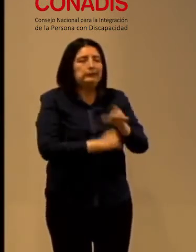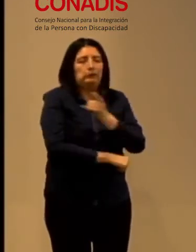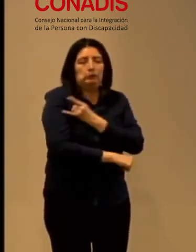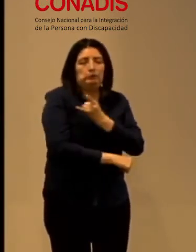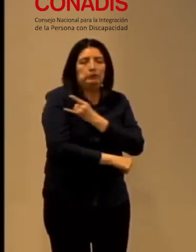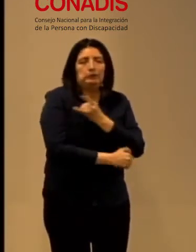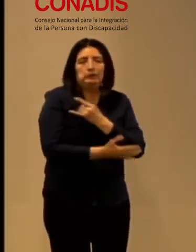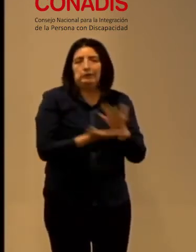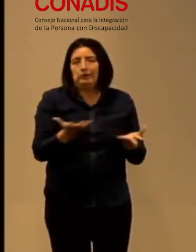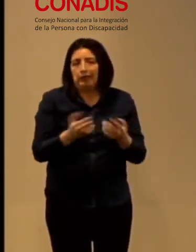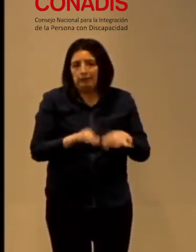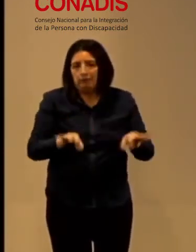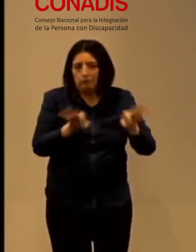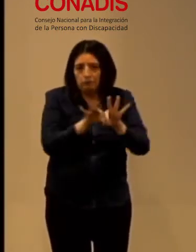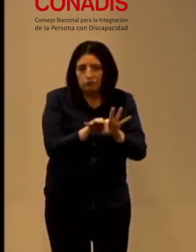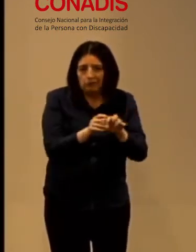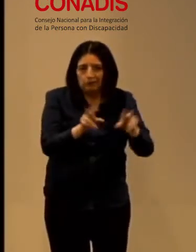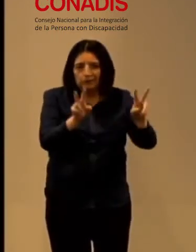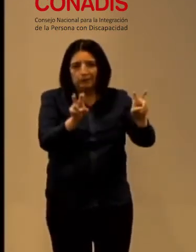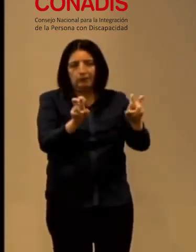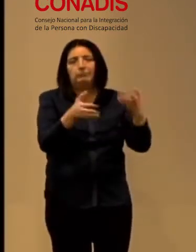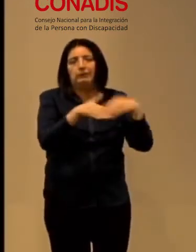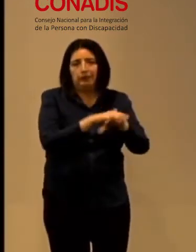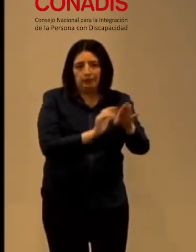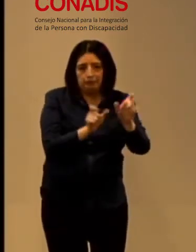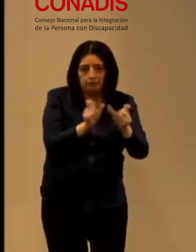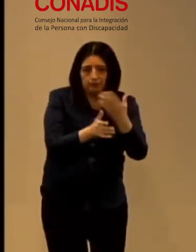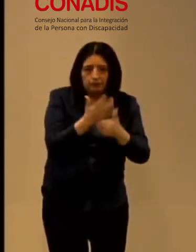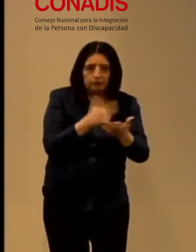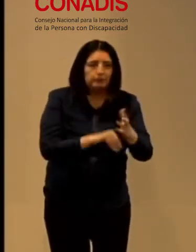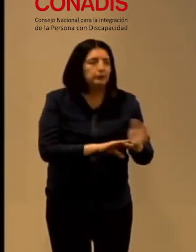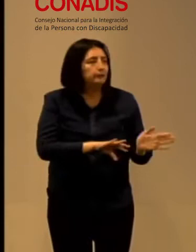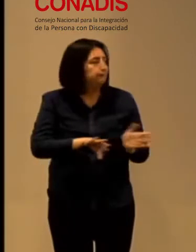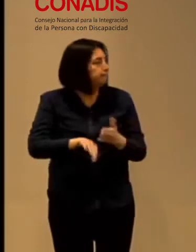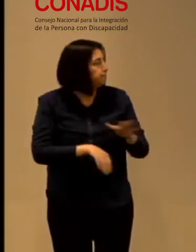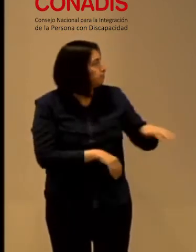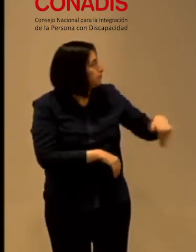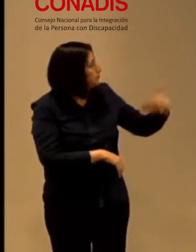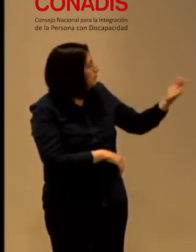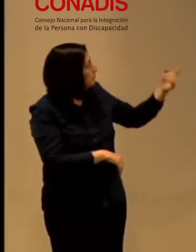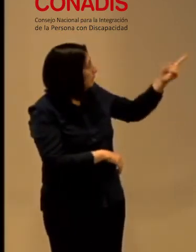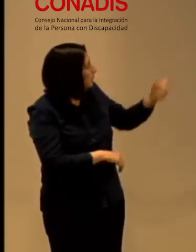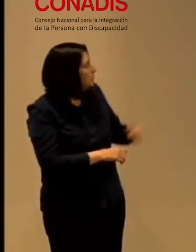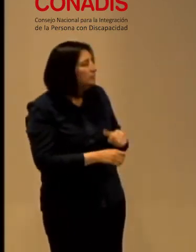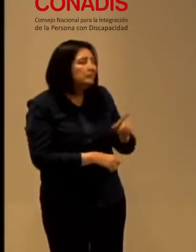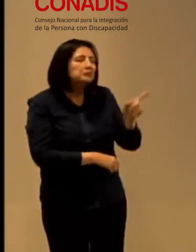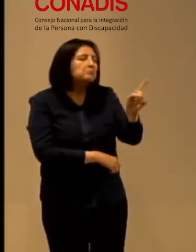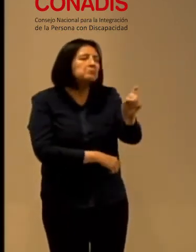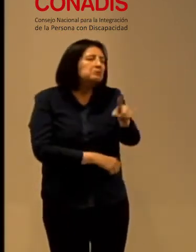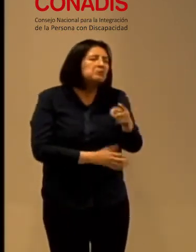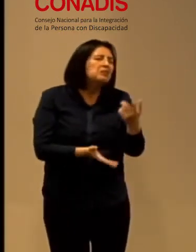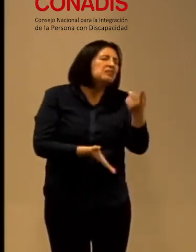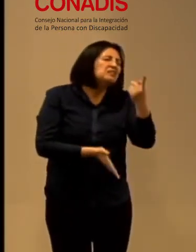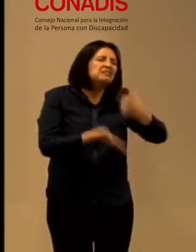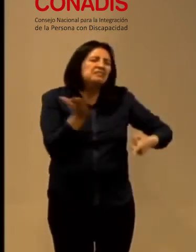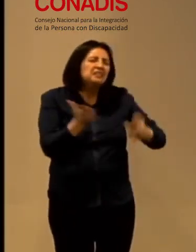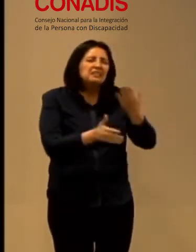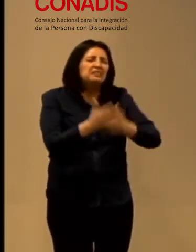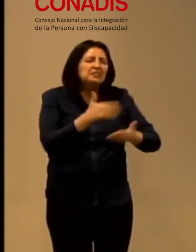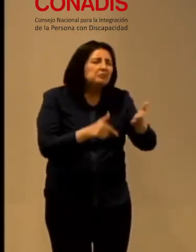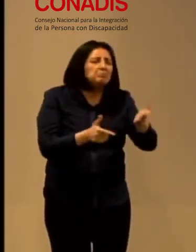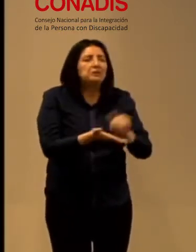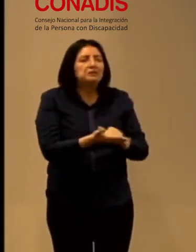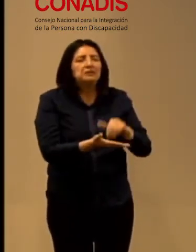institución la relevancia de la temática. ¿Podemos pasar? Se les preguntó cuáles eran los tipos de discapacidad de los